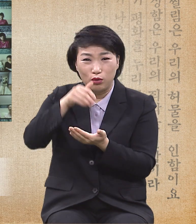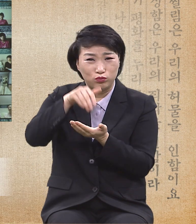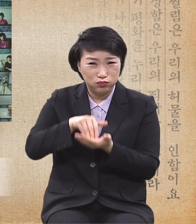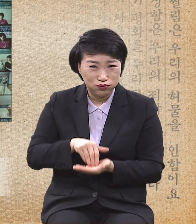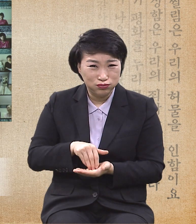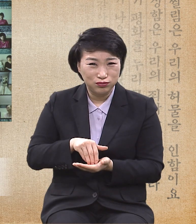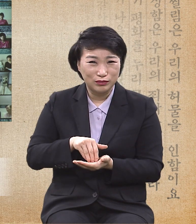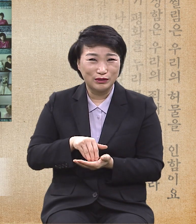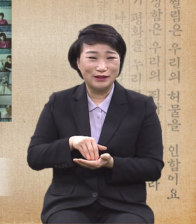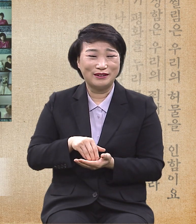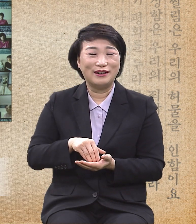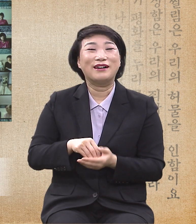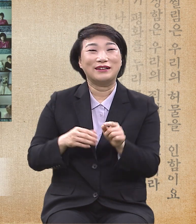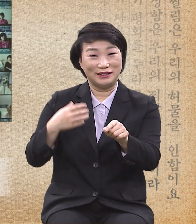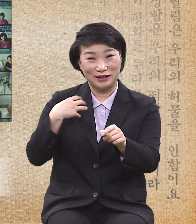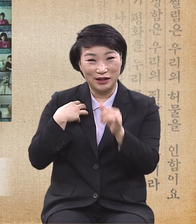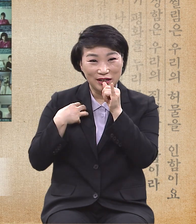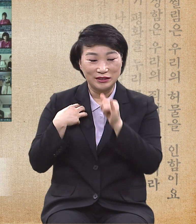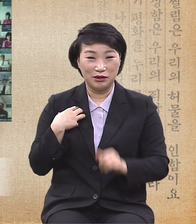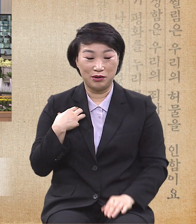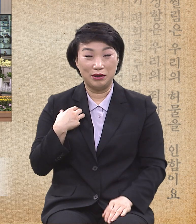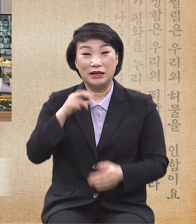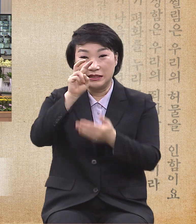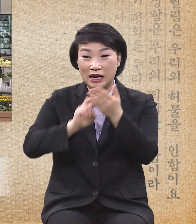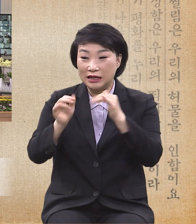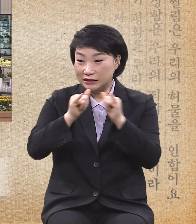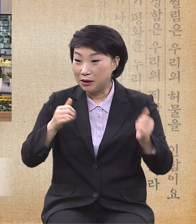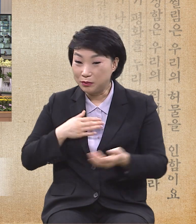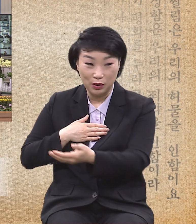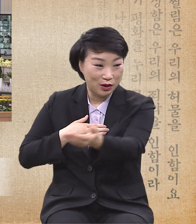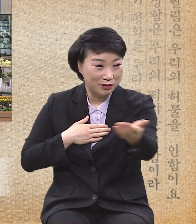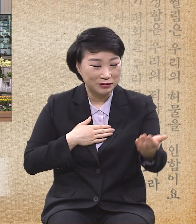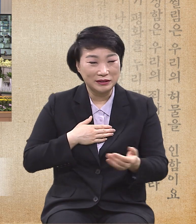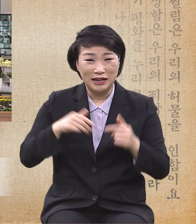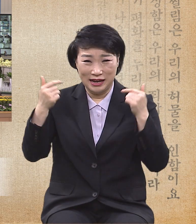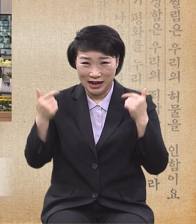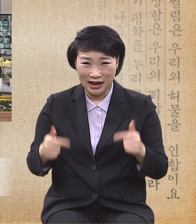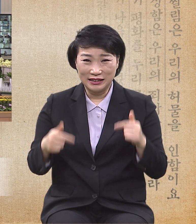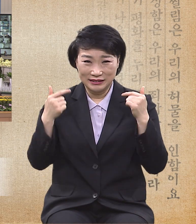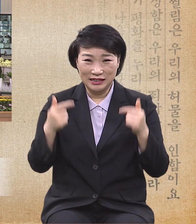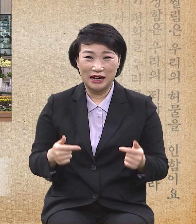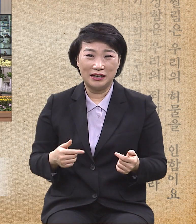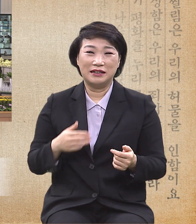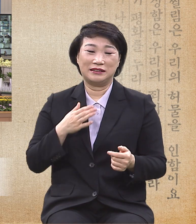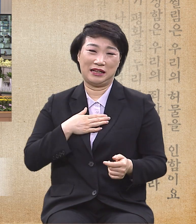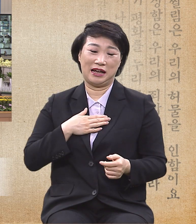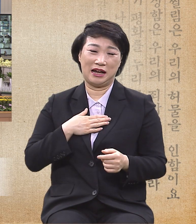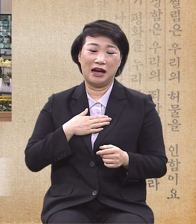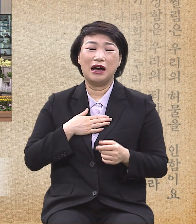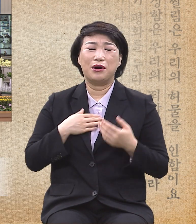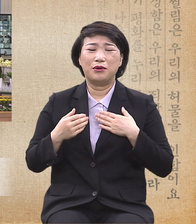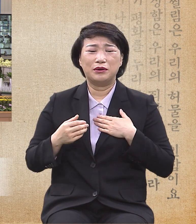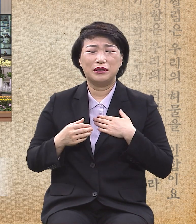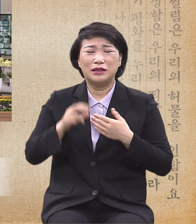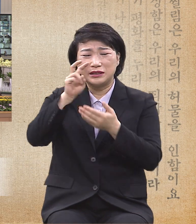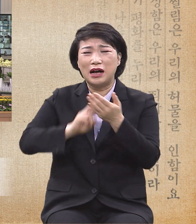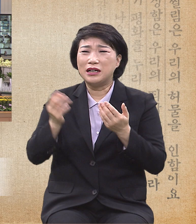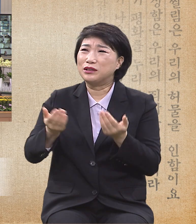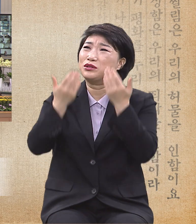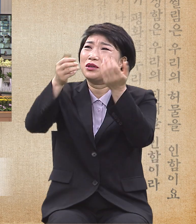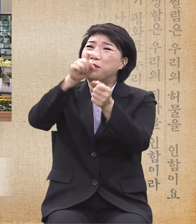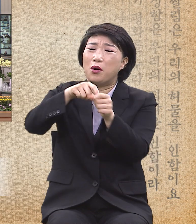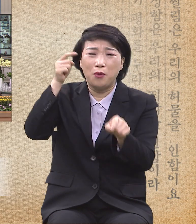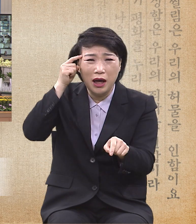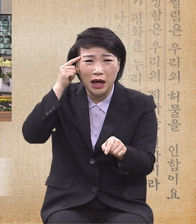역할을 차지하고 있기 때문에 찬양하는 사람들에게 도통 내가 왜 찬양하나